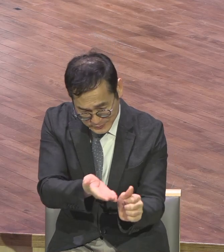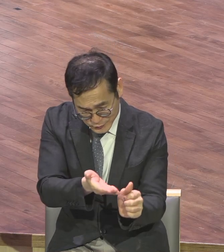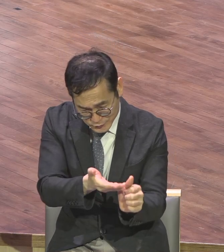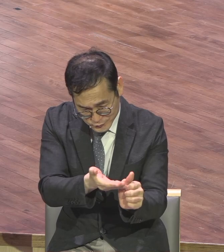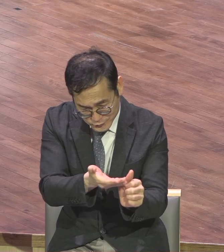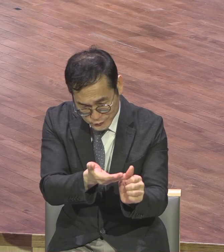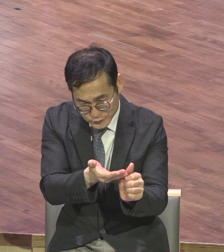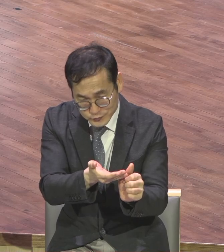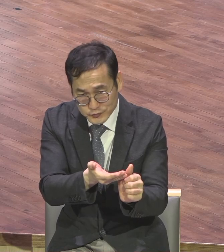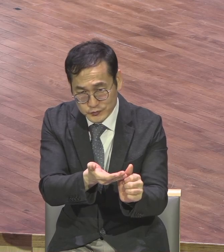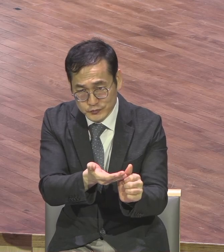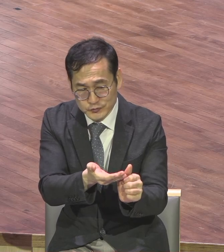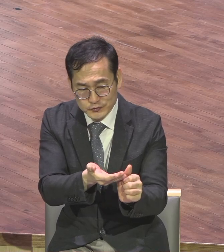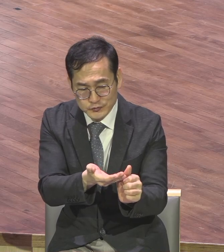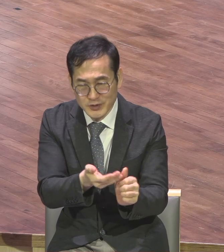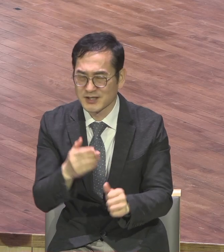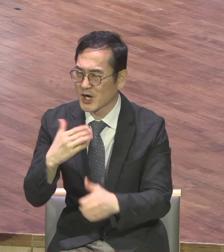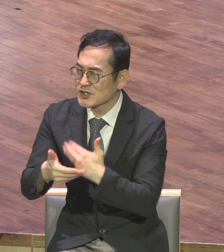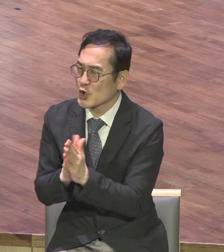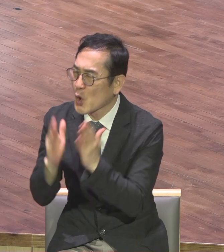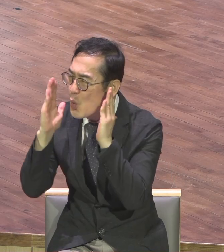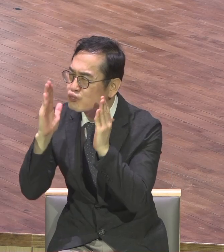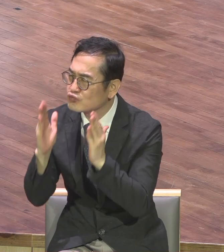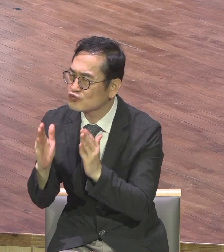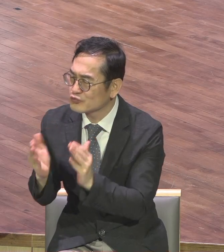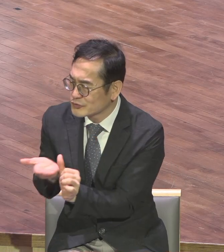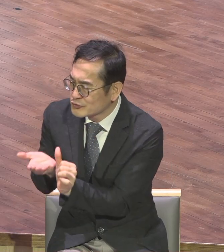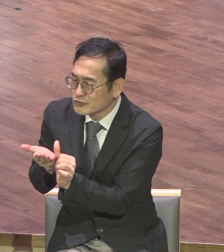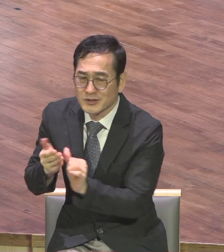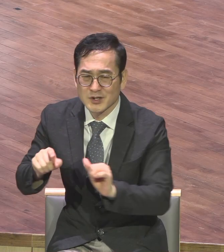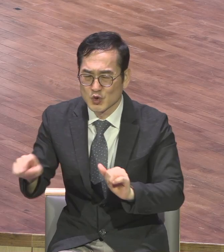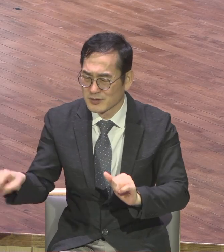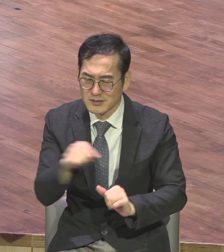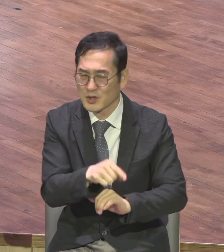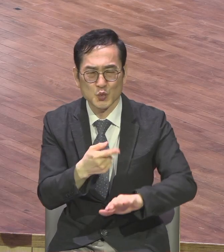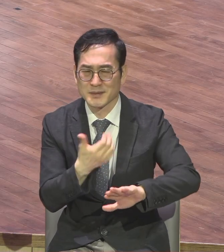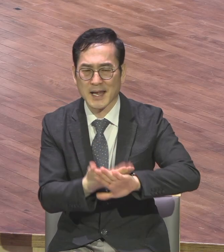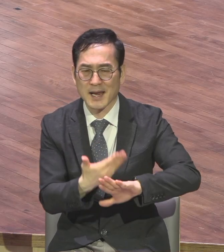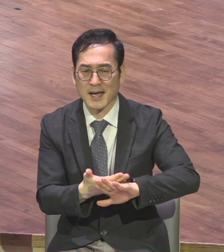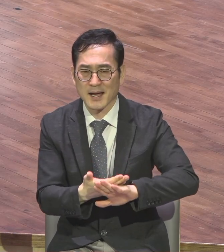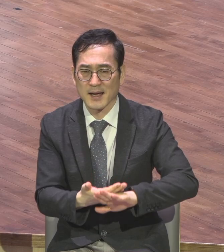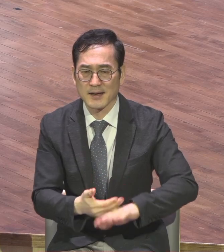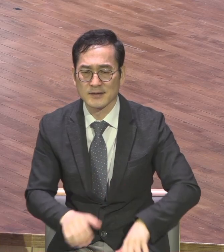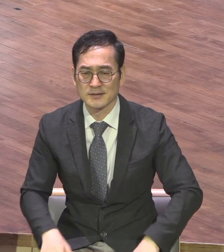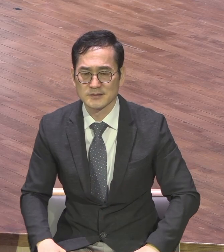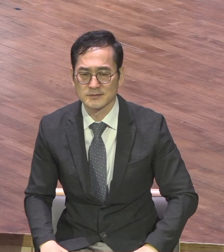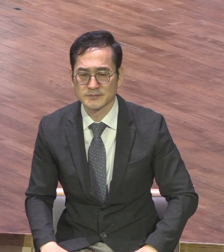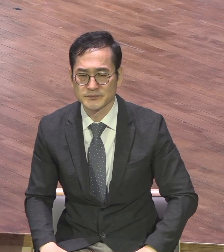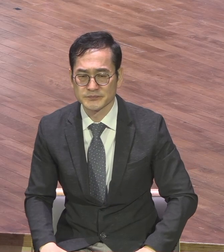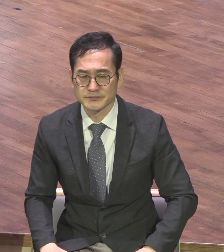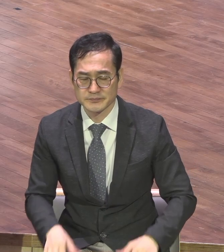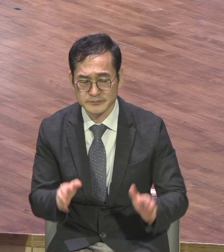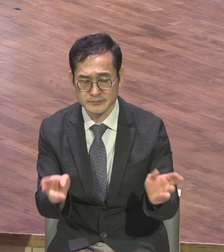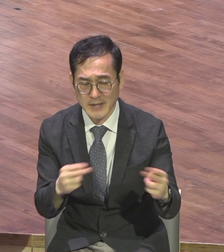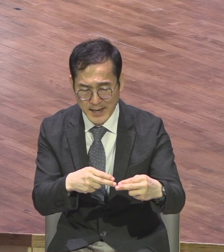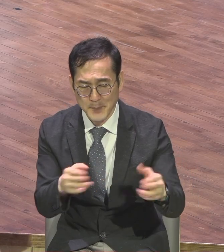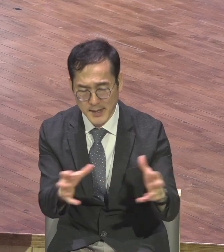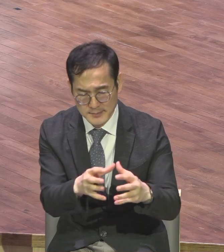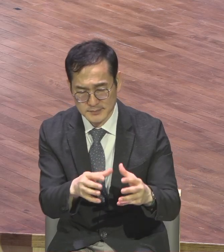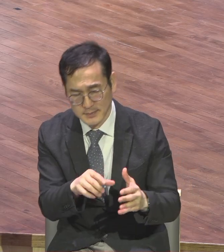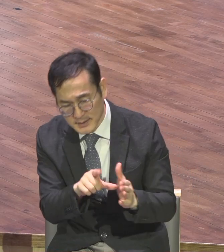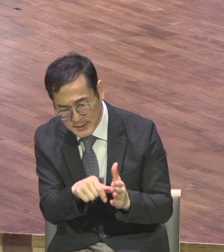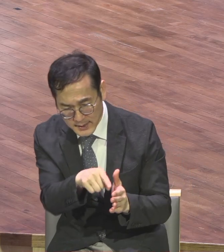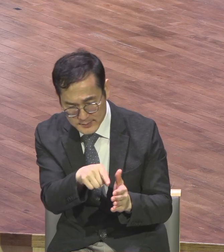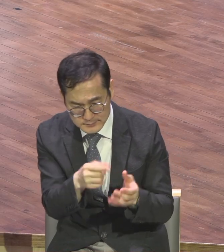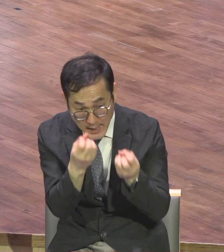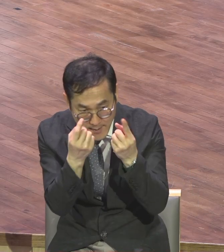양육하고는 좀 다르죠. 기존에 뭐 성경 공부한다고 다르죠. 이 사람을 찾는 겁니다. 그 다락방에서 다락하면서도 눈빛이